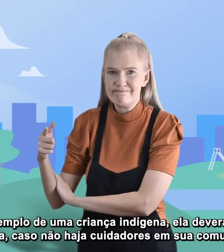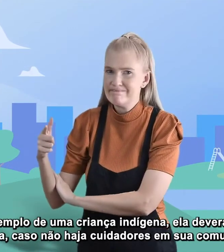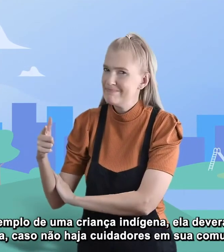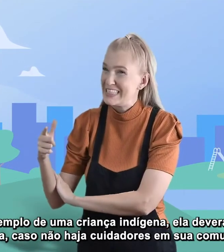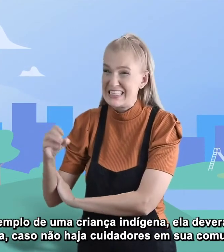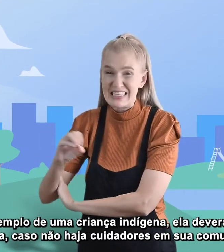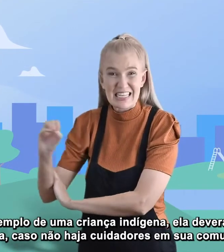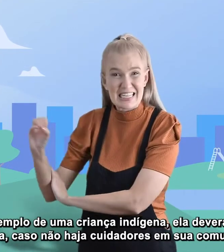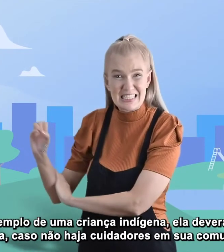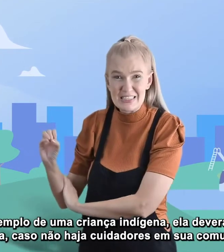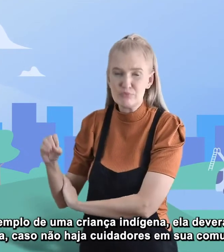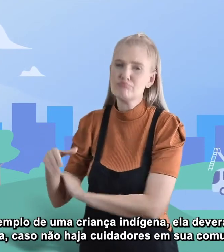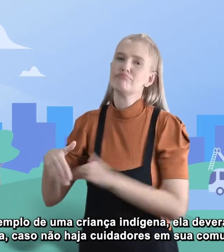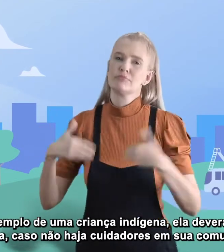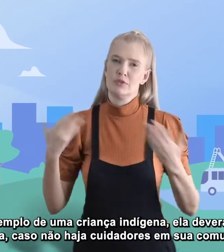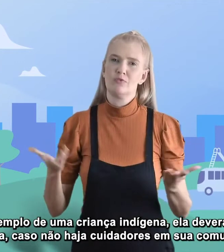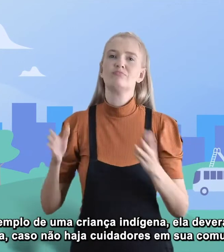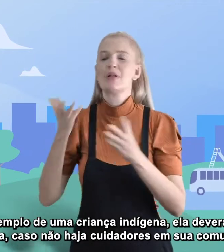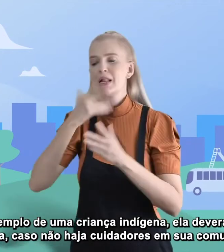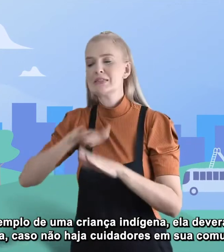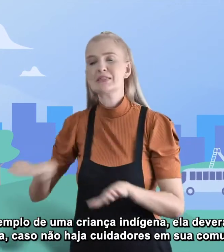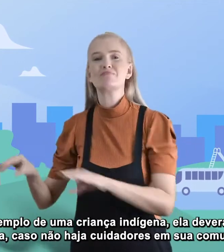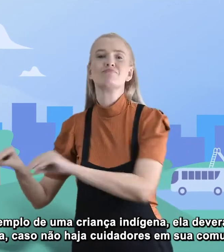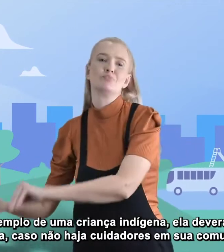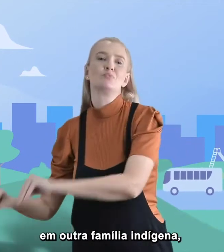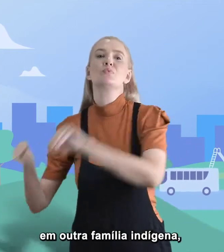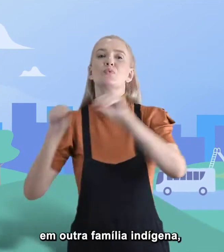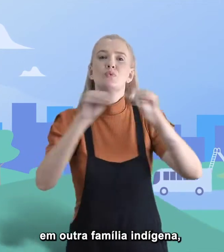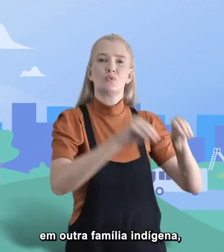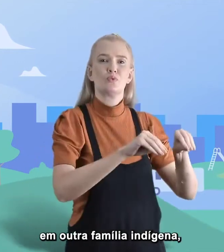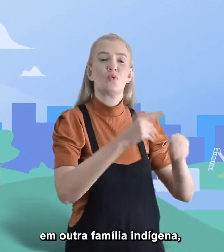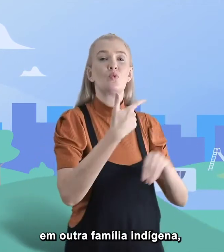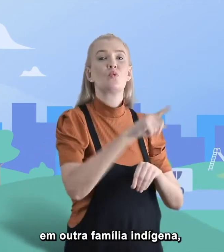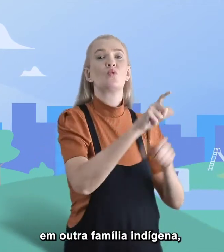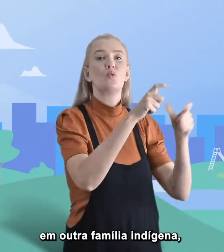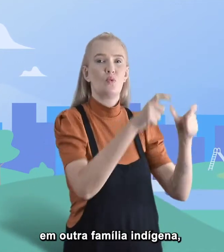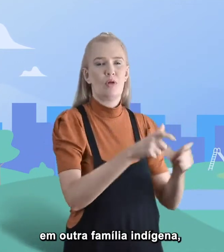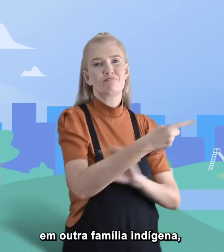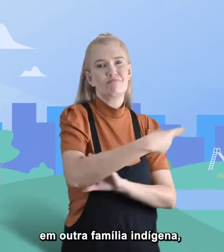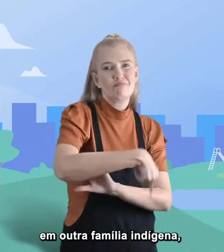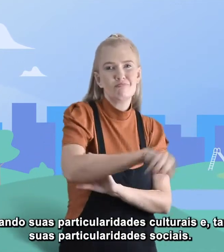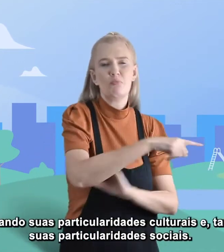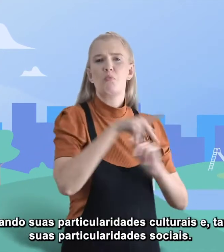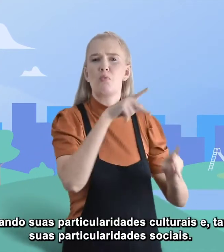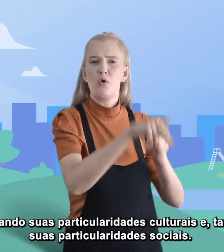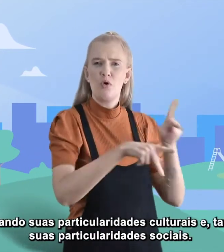não haja cuidadores em sua comunidade, em outra família indígena, respeitando